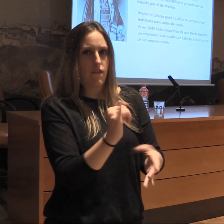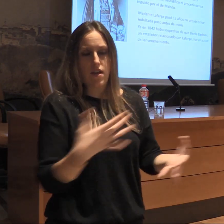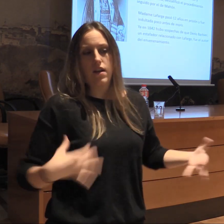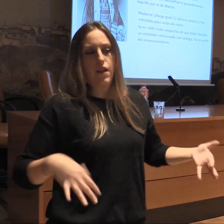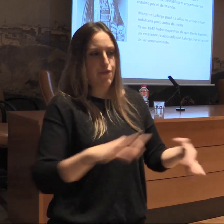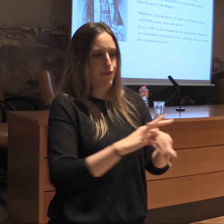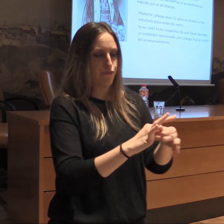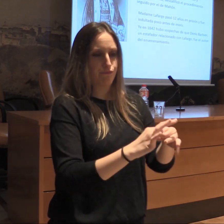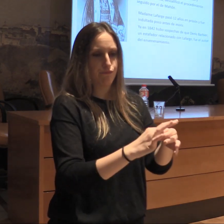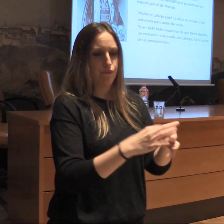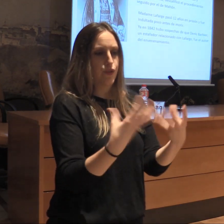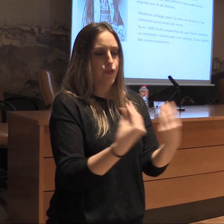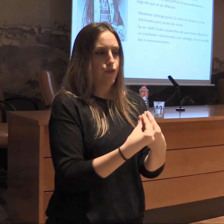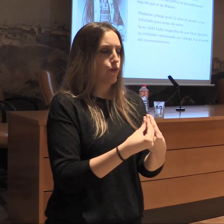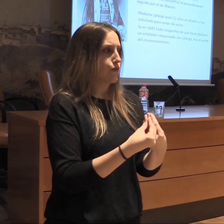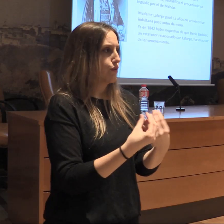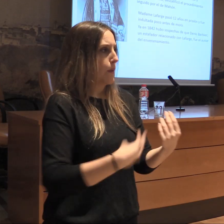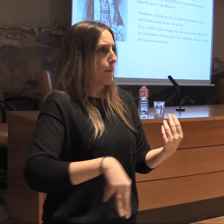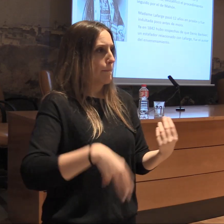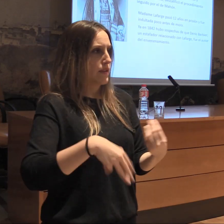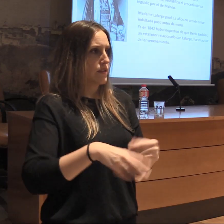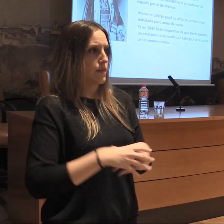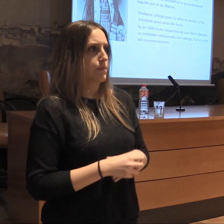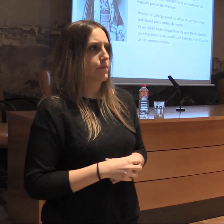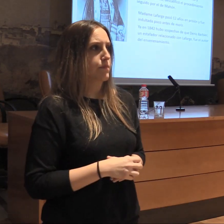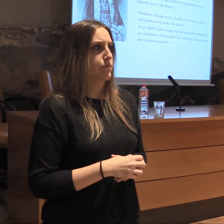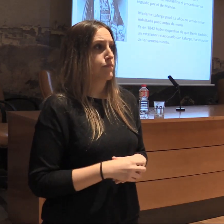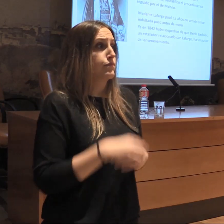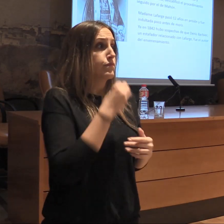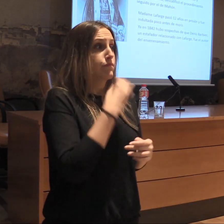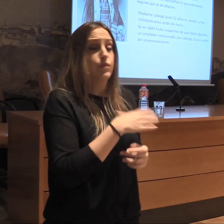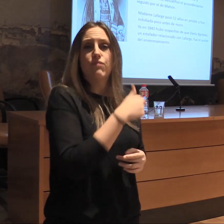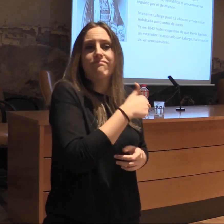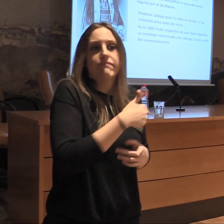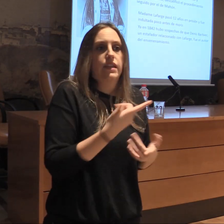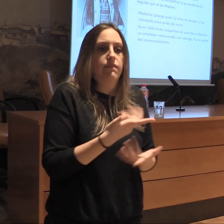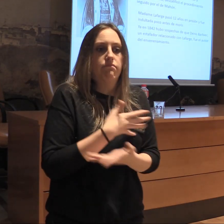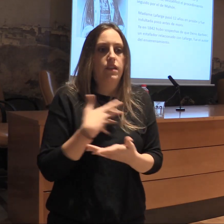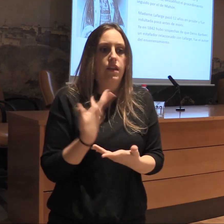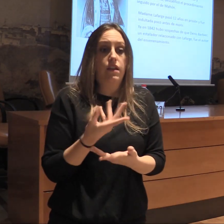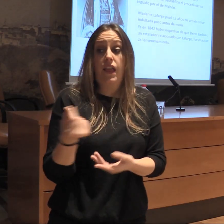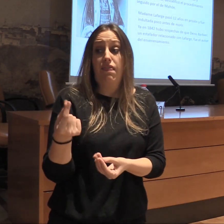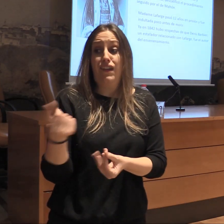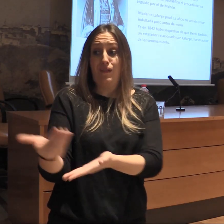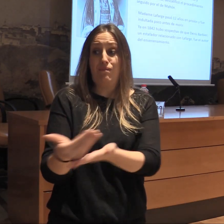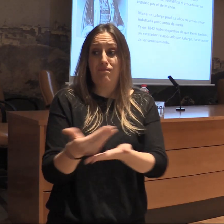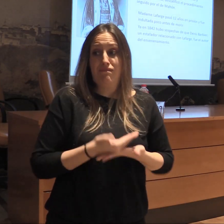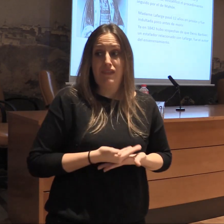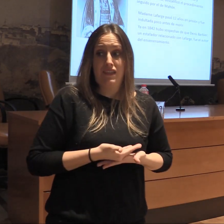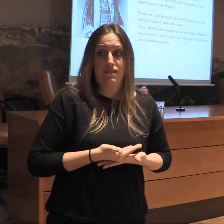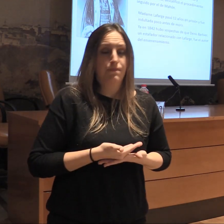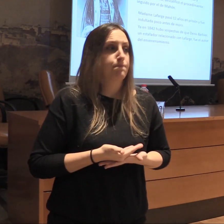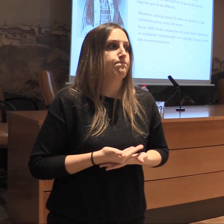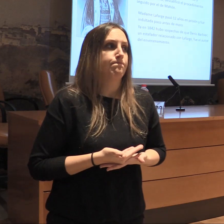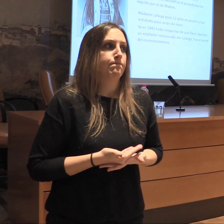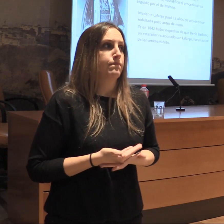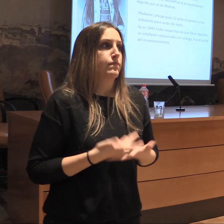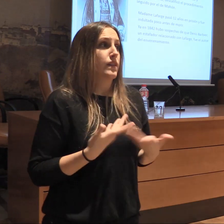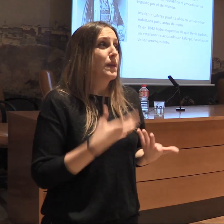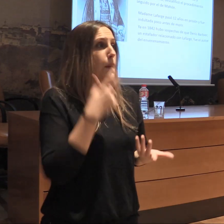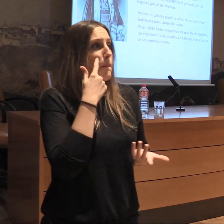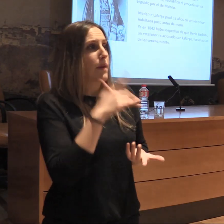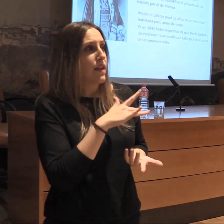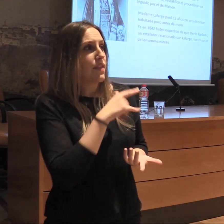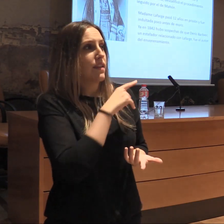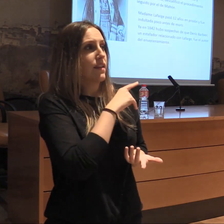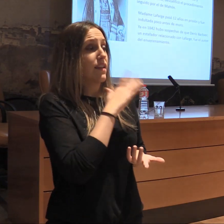relacionado con Monsieur Lafargue, porque bueno, este quería que le prestara dinero y parece ser que él pudo ser la